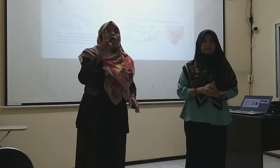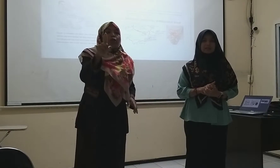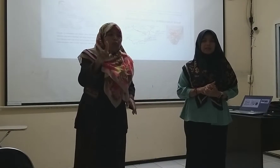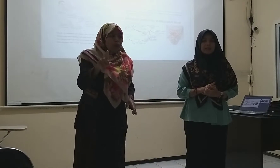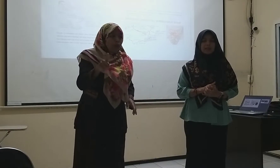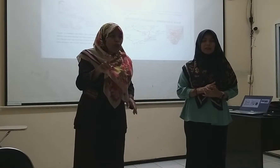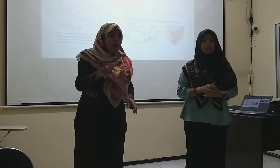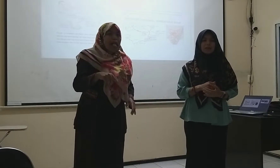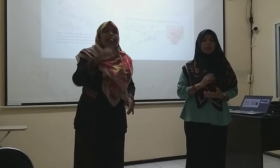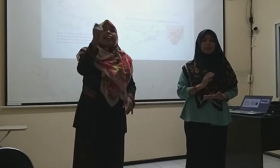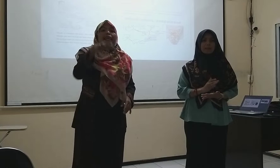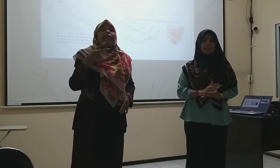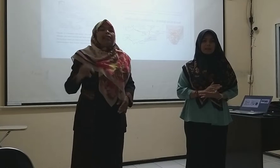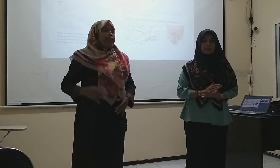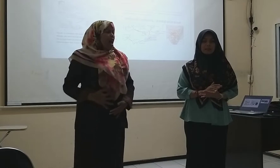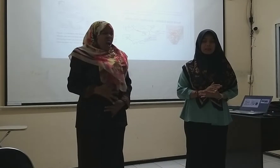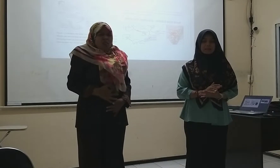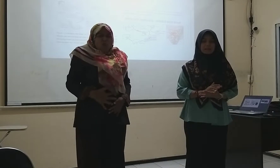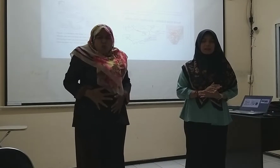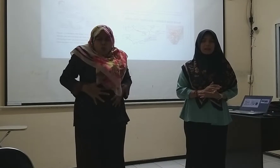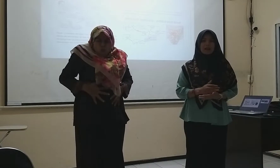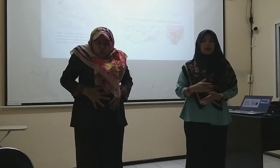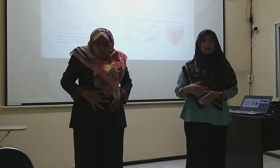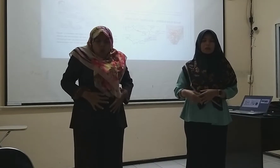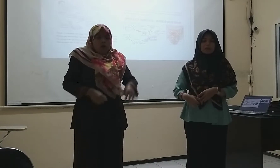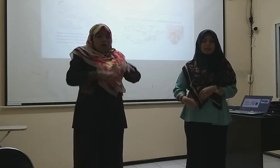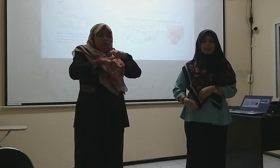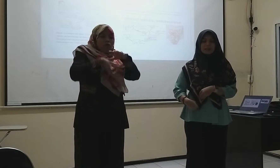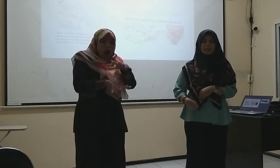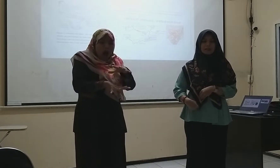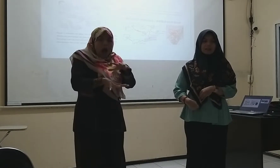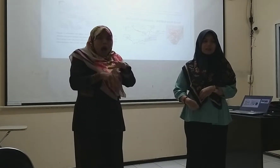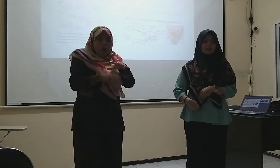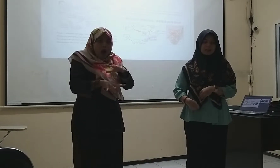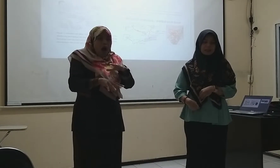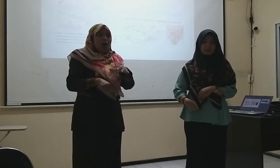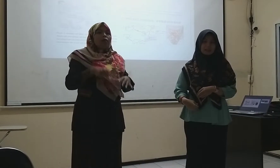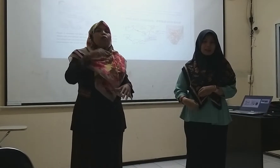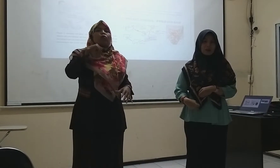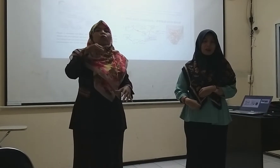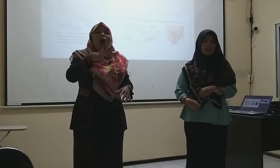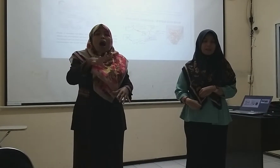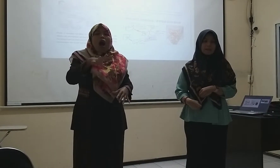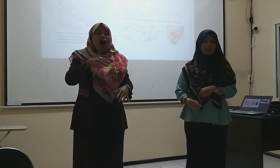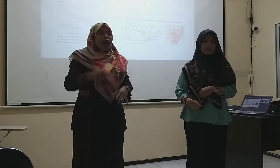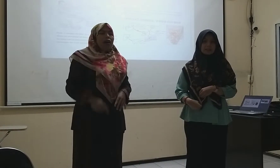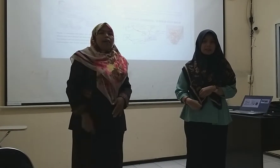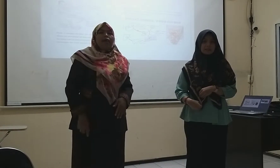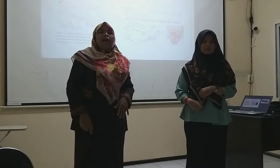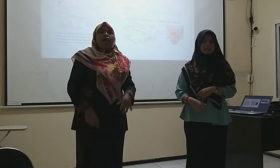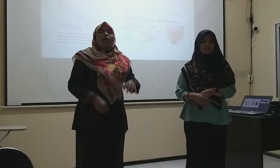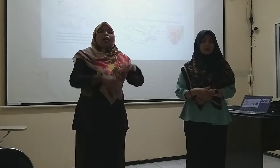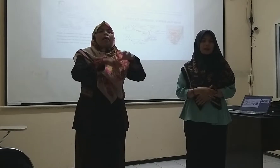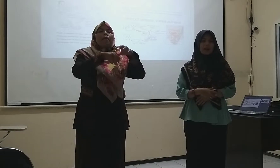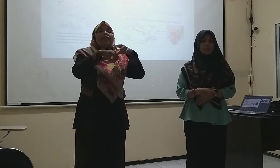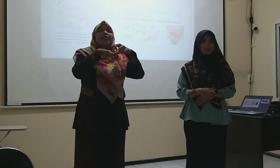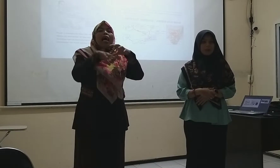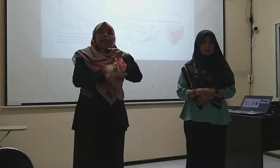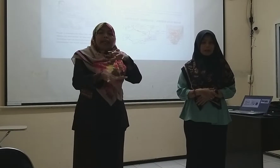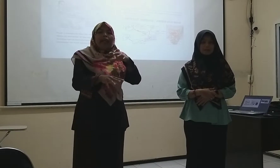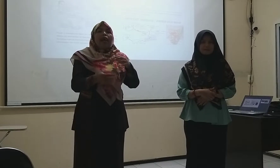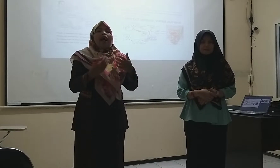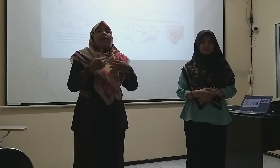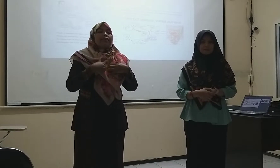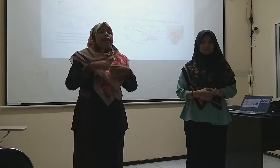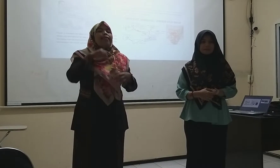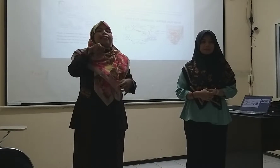Amebiasis itu ada nama penyakitnya. Usus besar kita terserang oleh amebiasis, ya, oleh